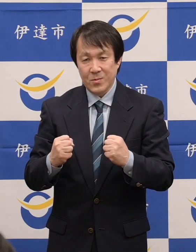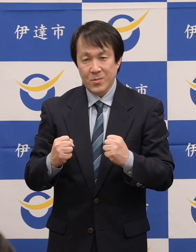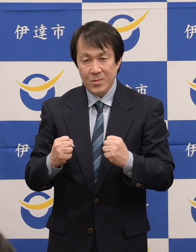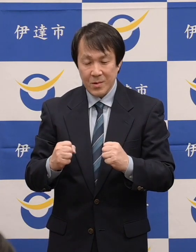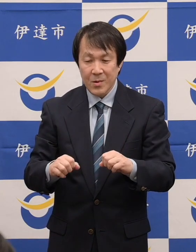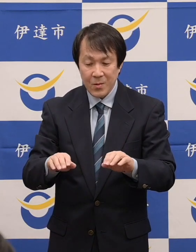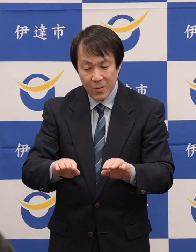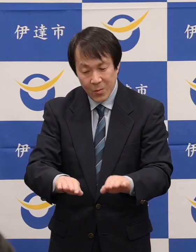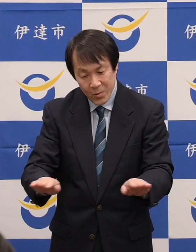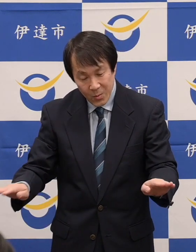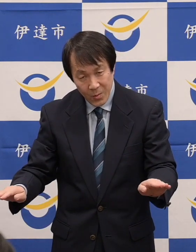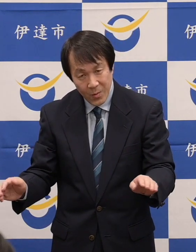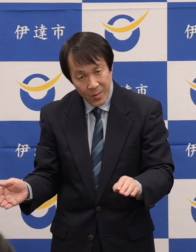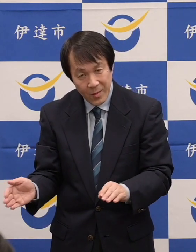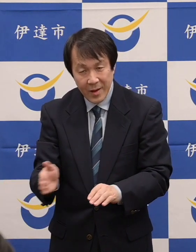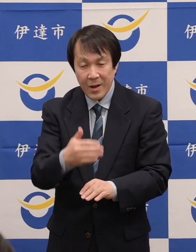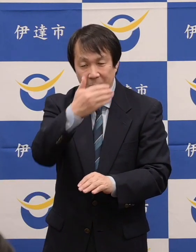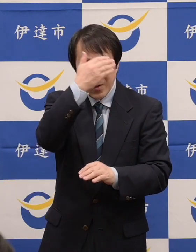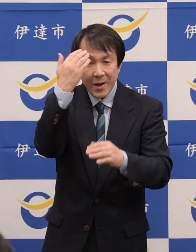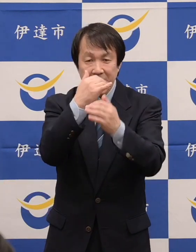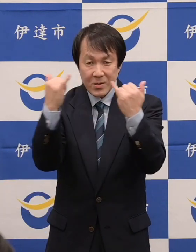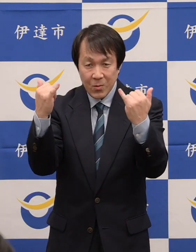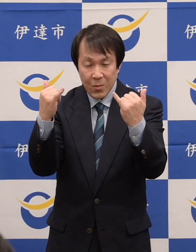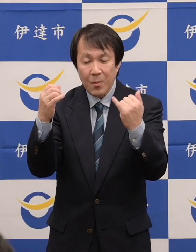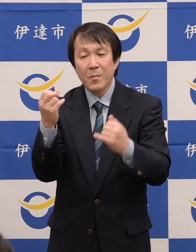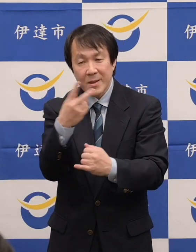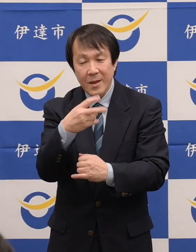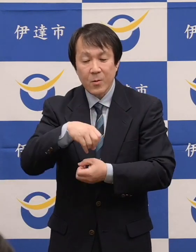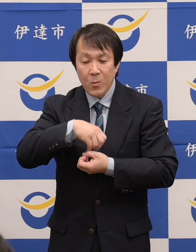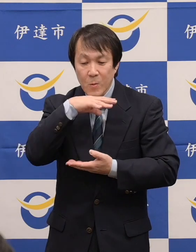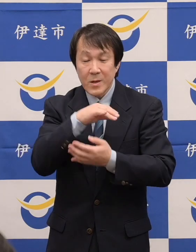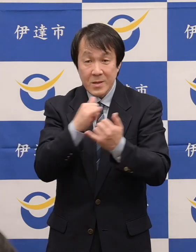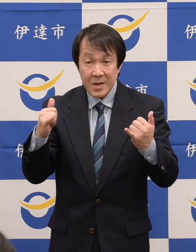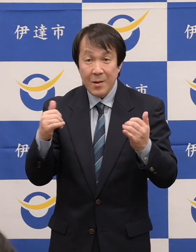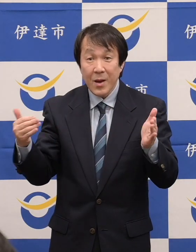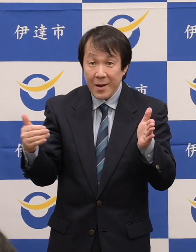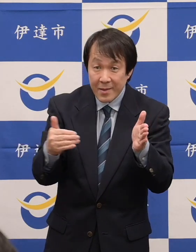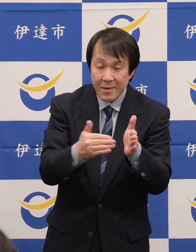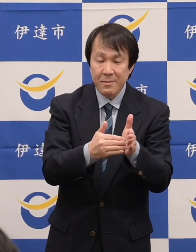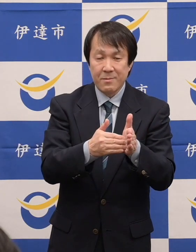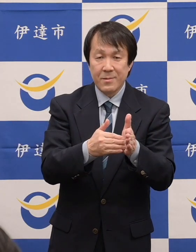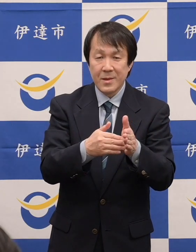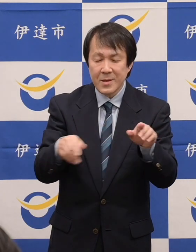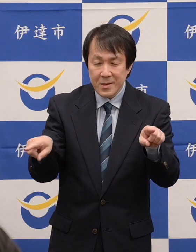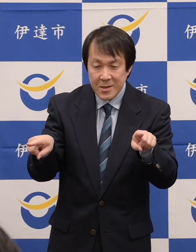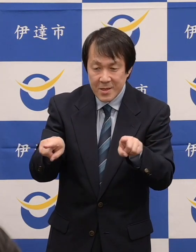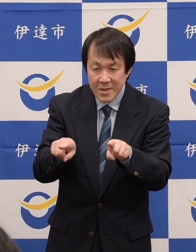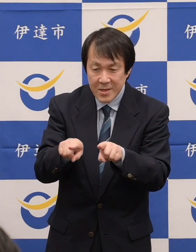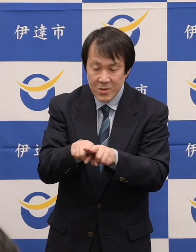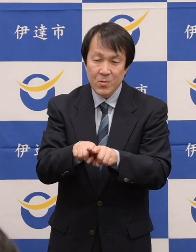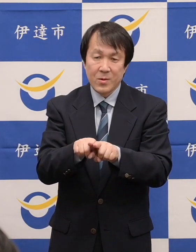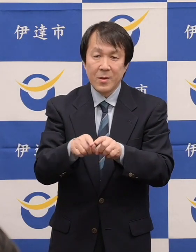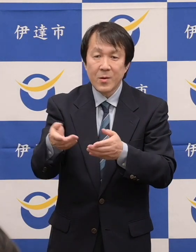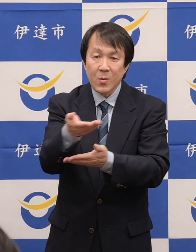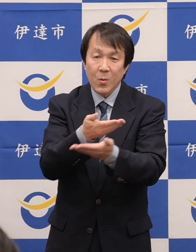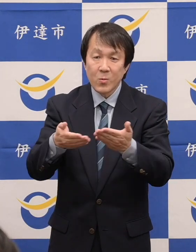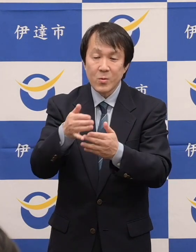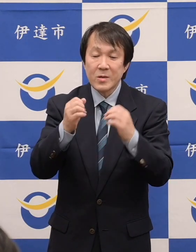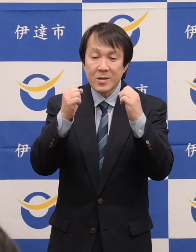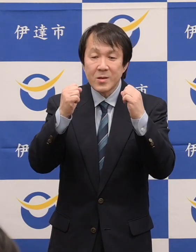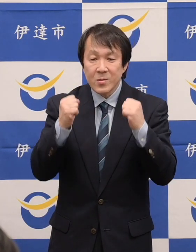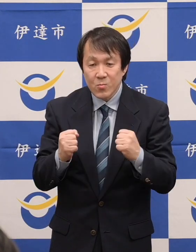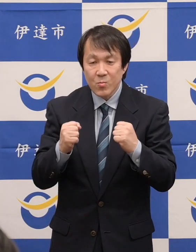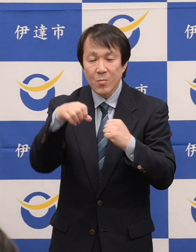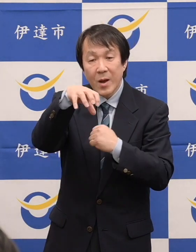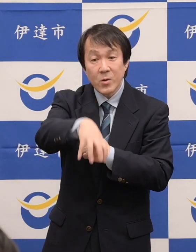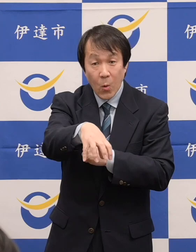代、子どもたちから若い世代、そして、高齢者まで、一緒にその過ごせる場所、そして交流を